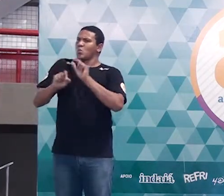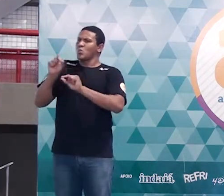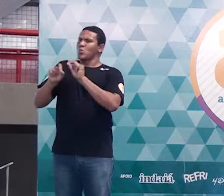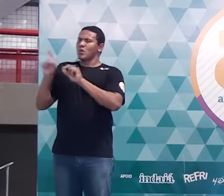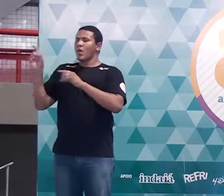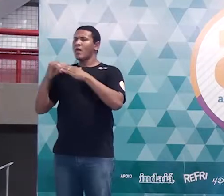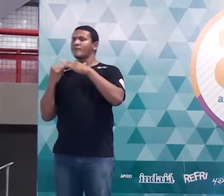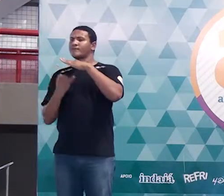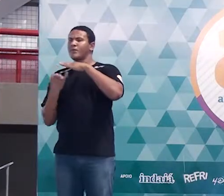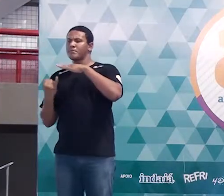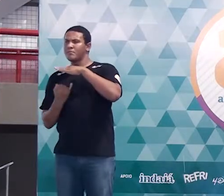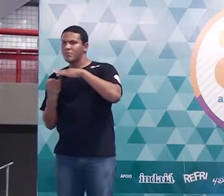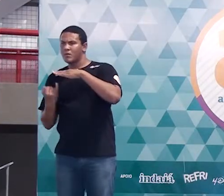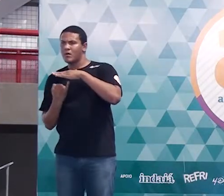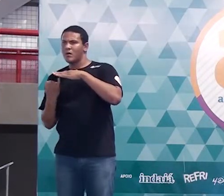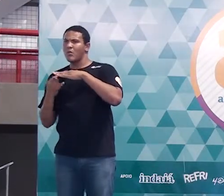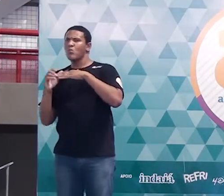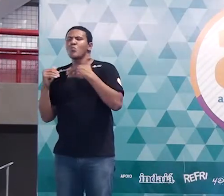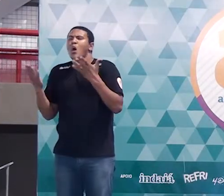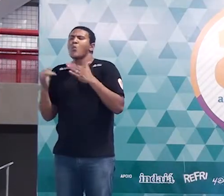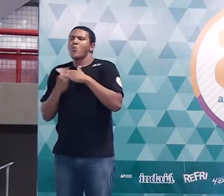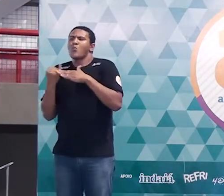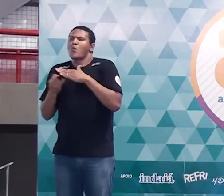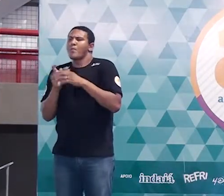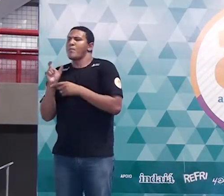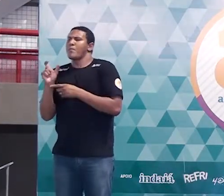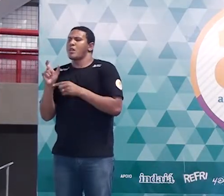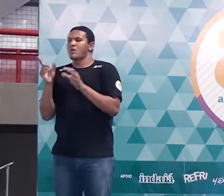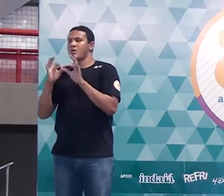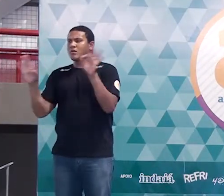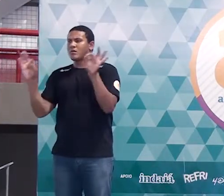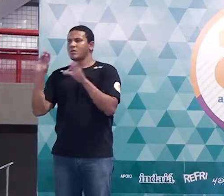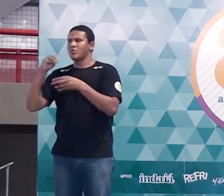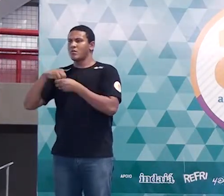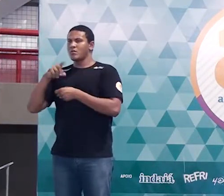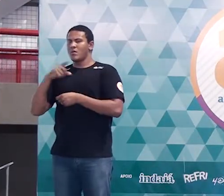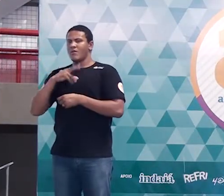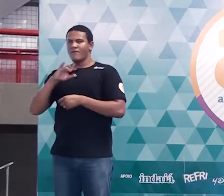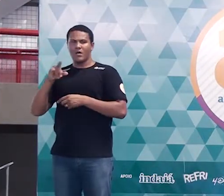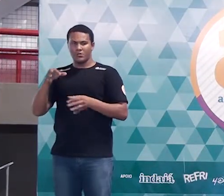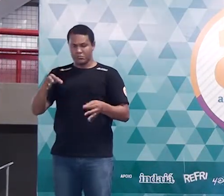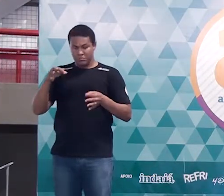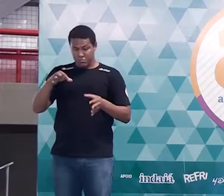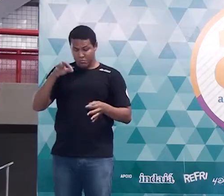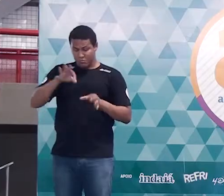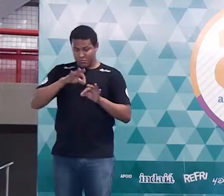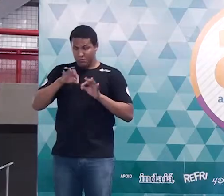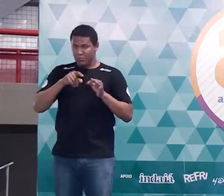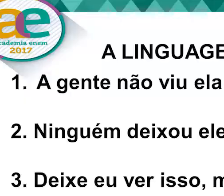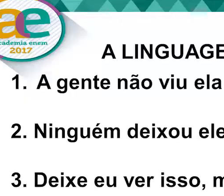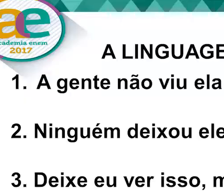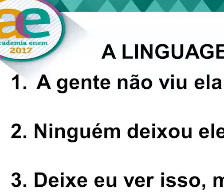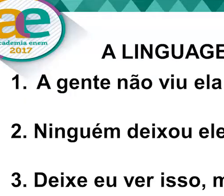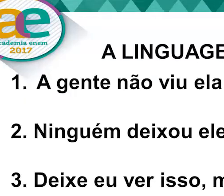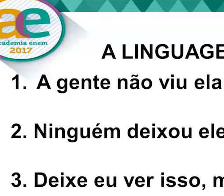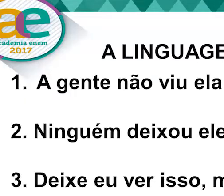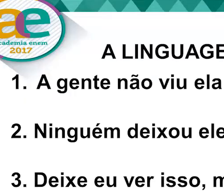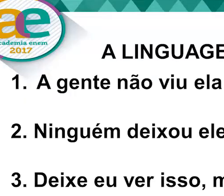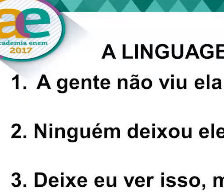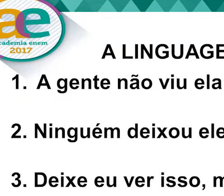é informal em cada uma dessas frases. E aí eu vou selecionando aqui as perguntas que vocês mandaram.